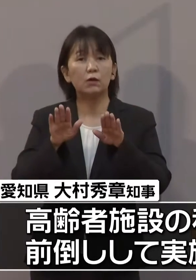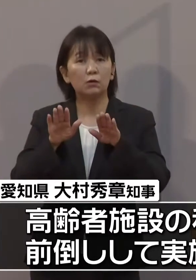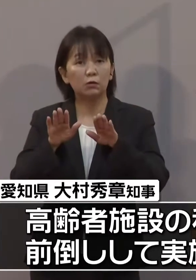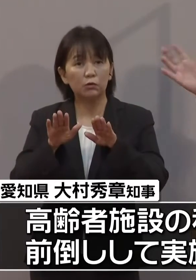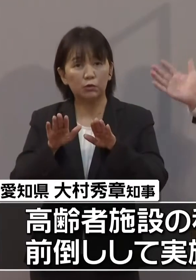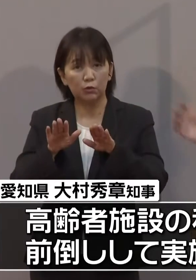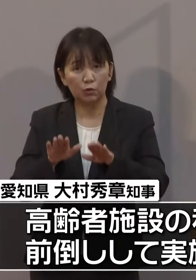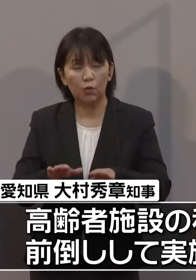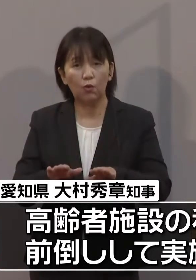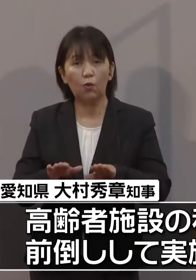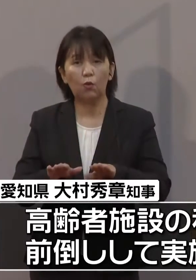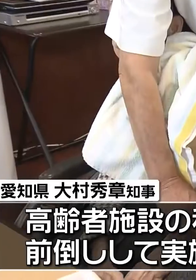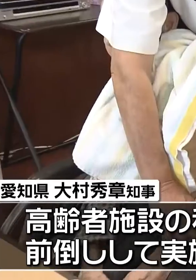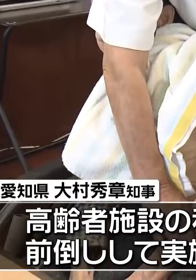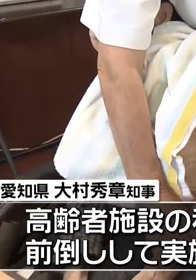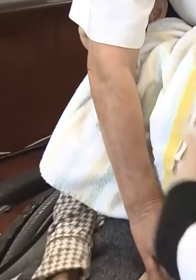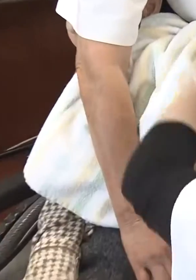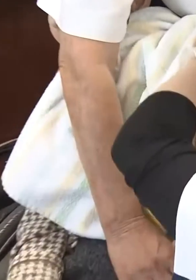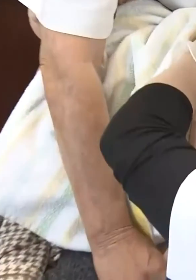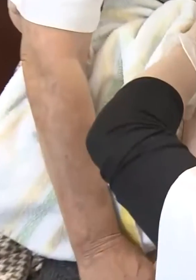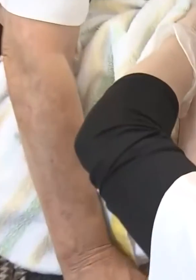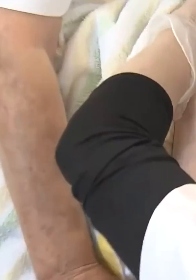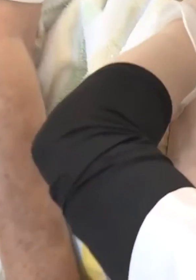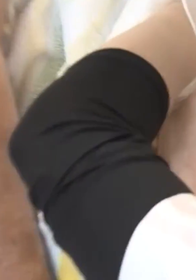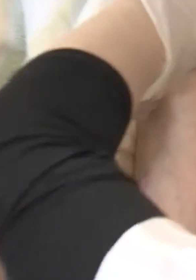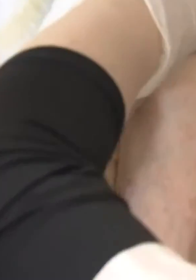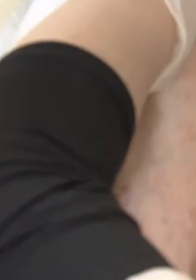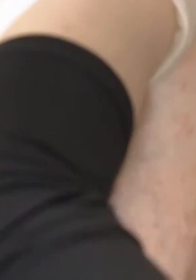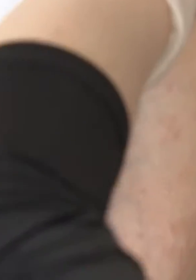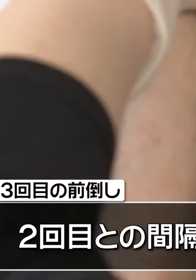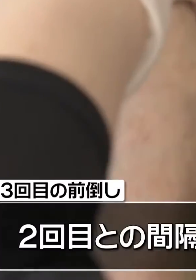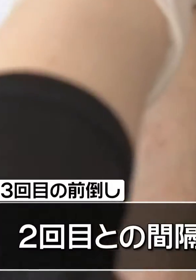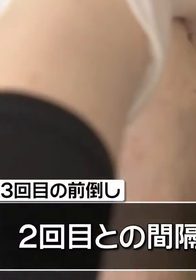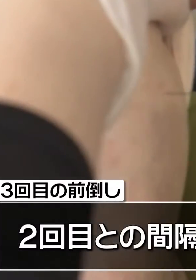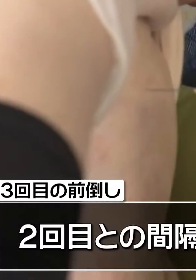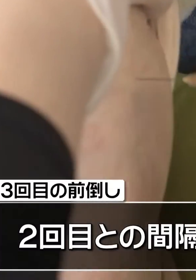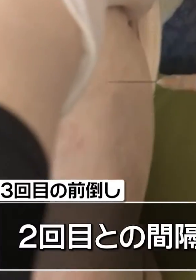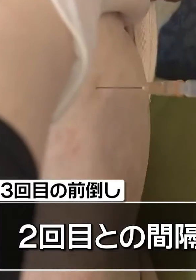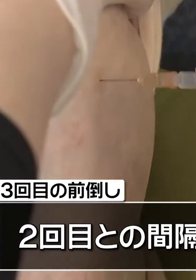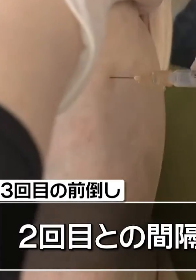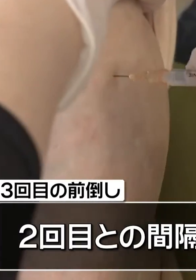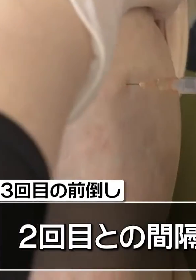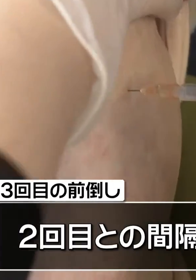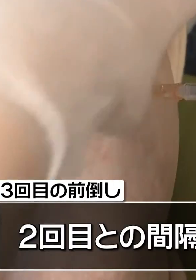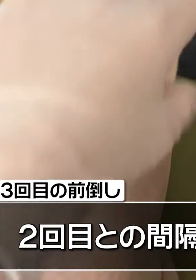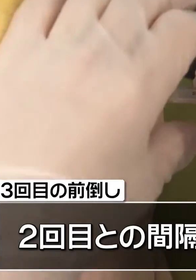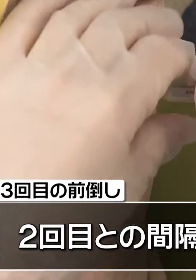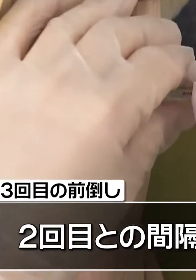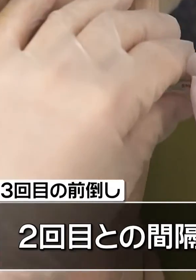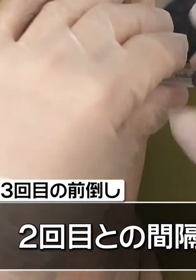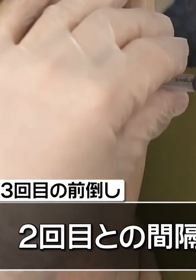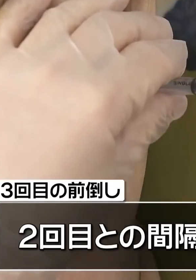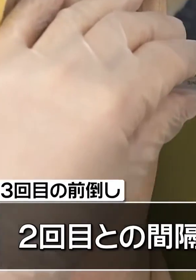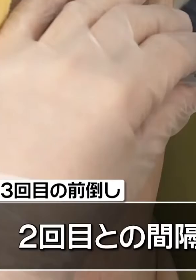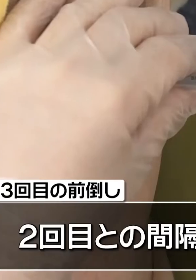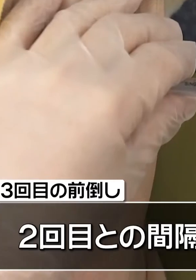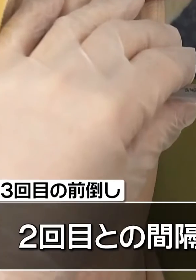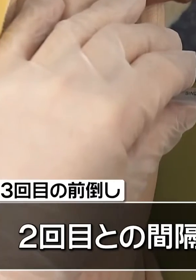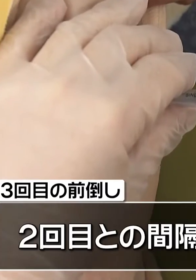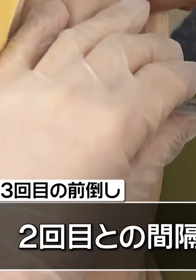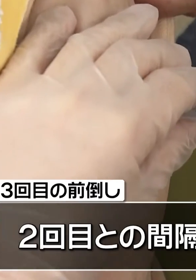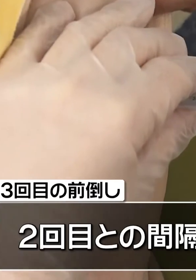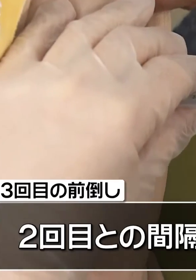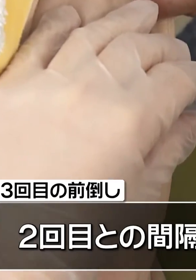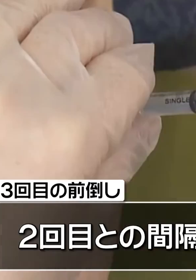実施する方針を示しましたこれまで原則8ヶ月としていた2回目からの感覚を6カ月にするもので